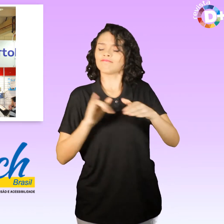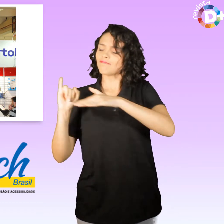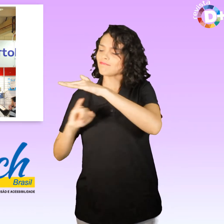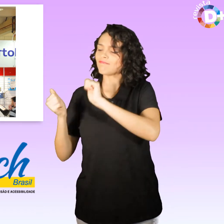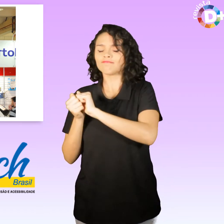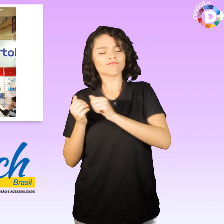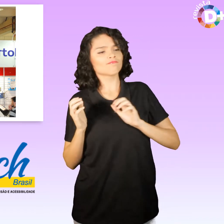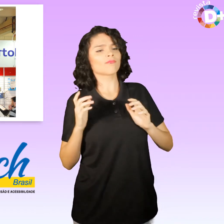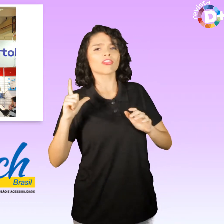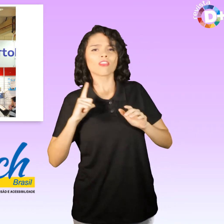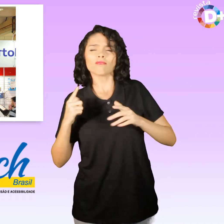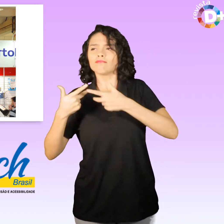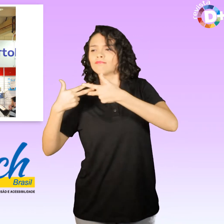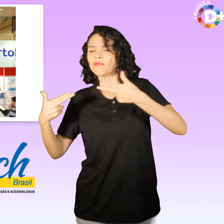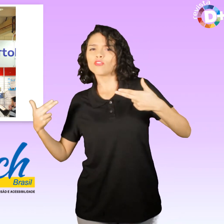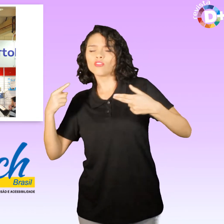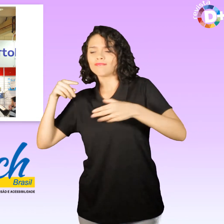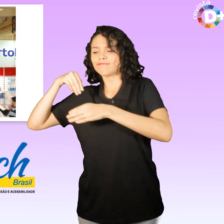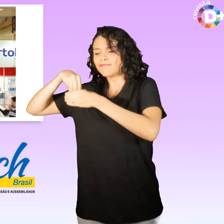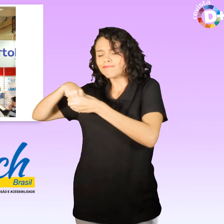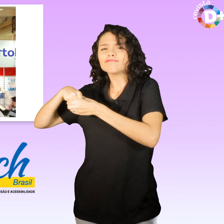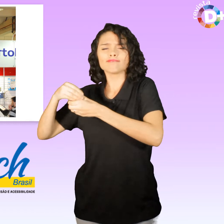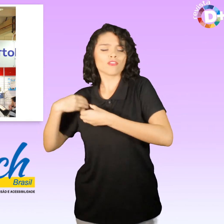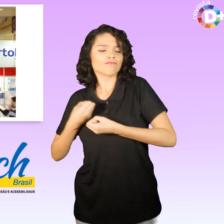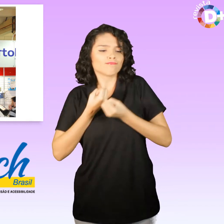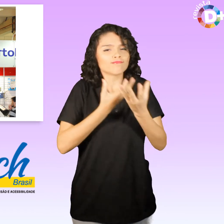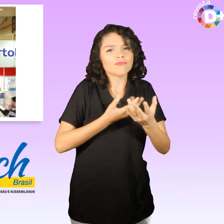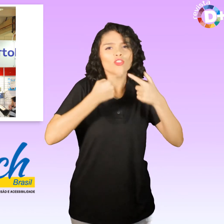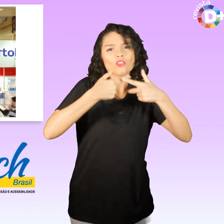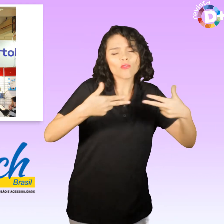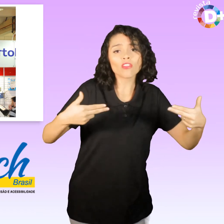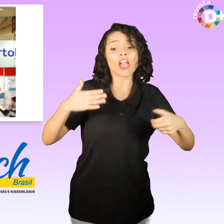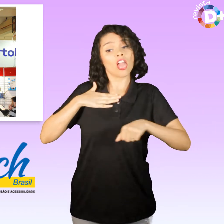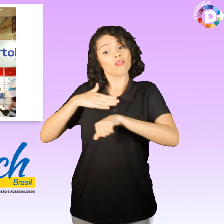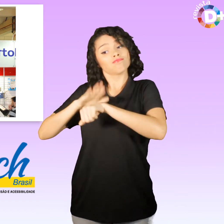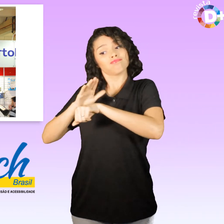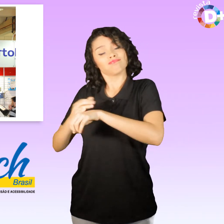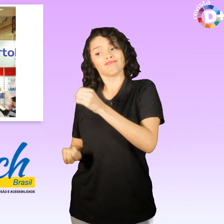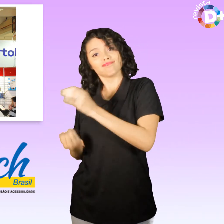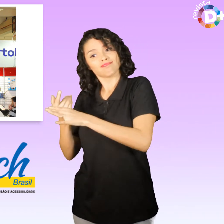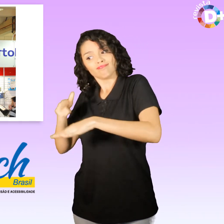poder trazer novidades da ONG, que fundei há quase 21 anos, em um cenário